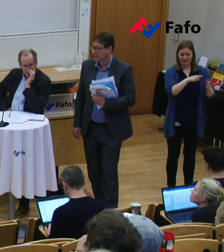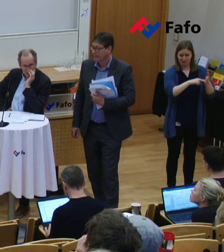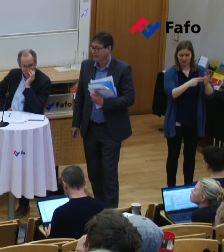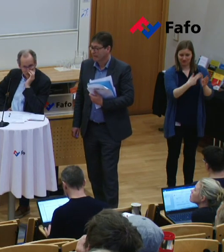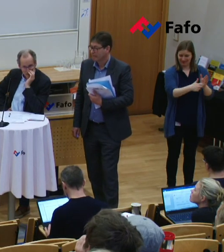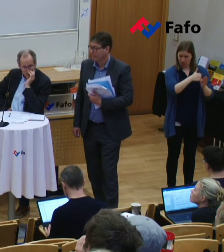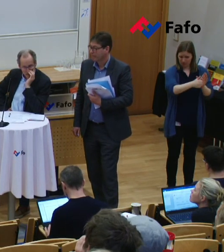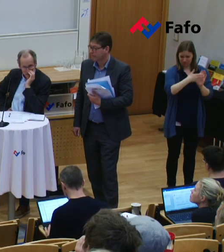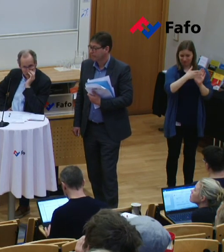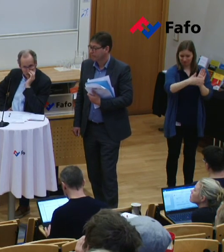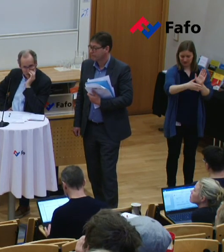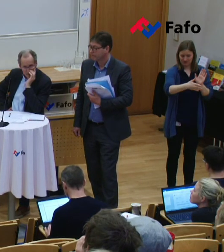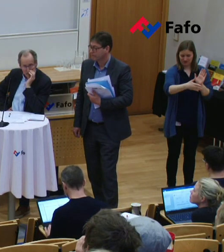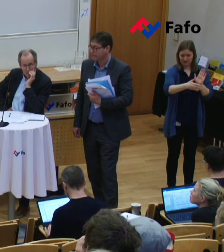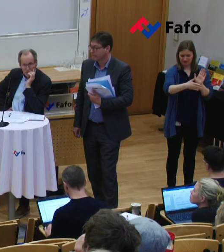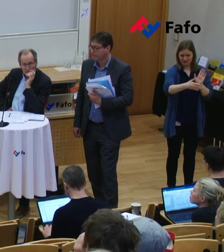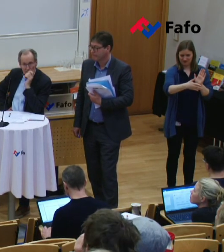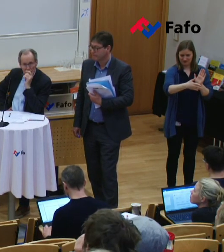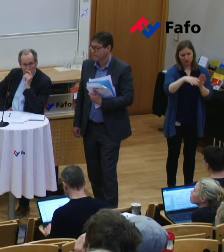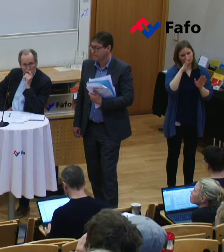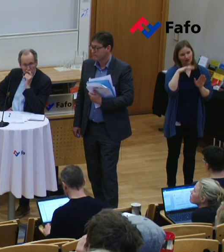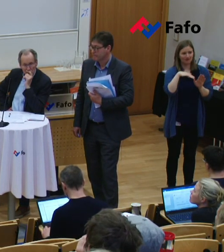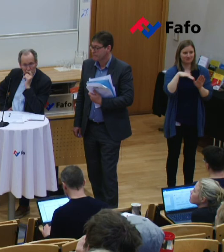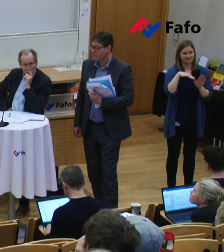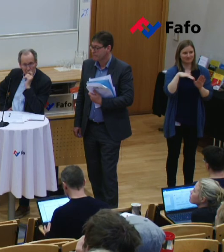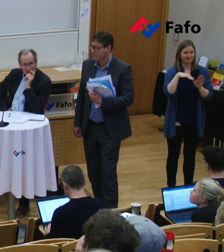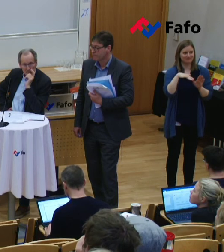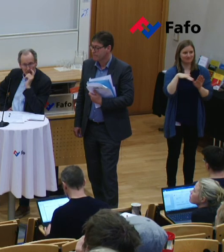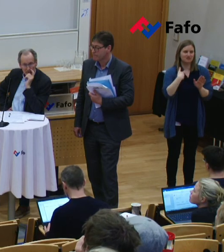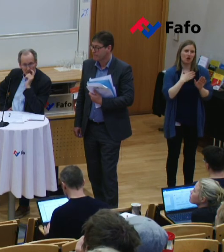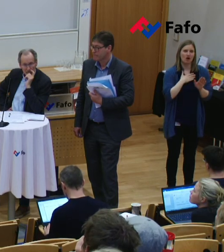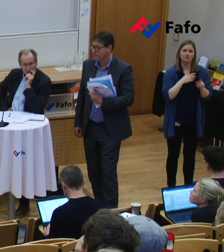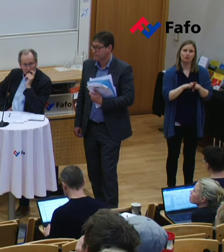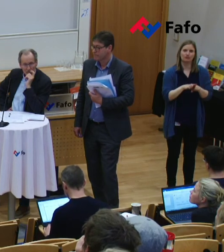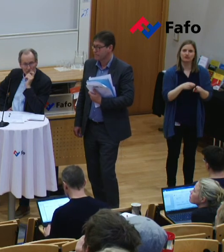nå i 3 år, og man vet på en måte ha litt sånn,